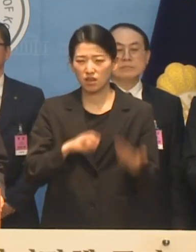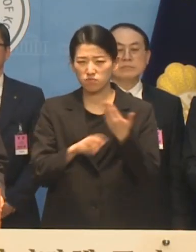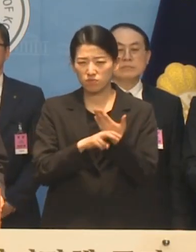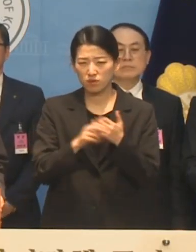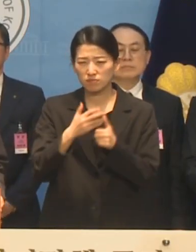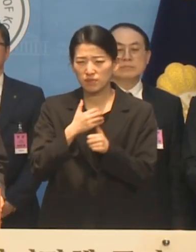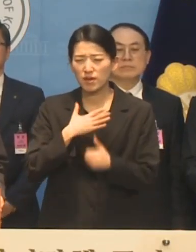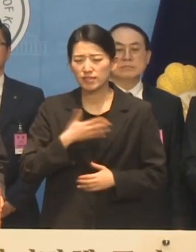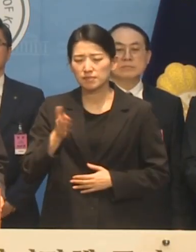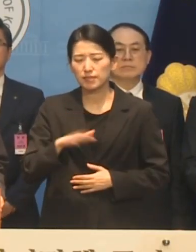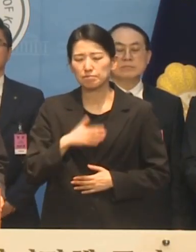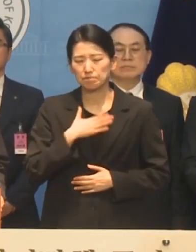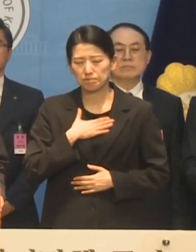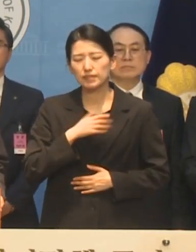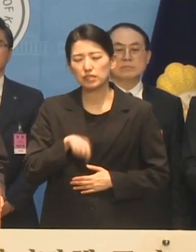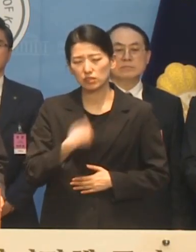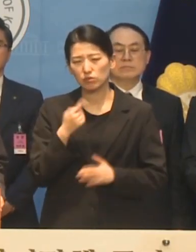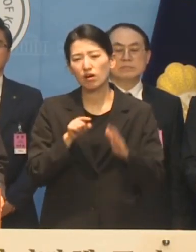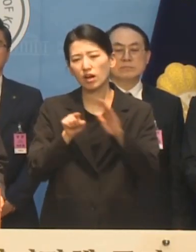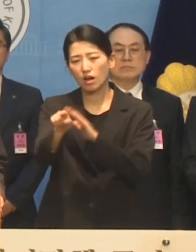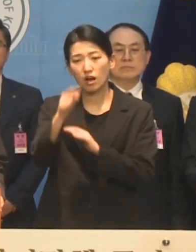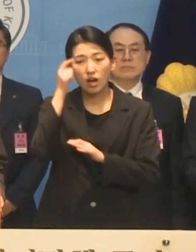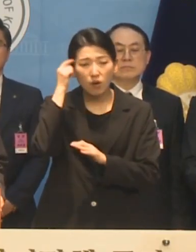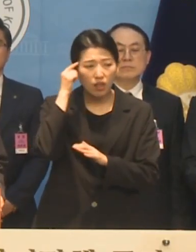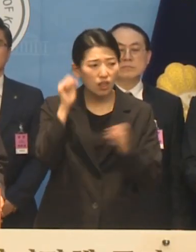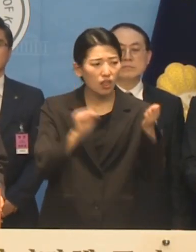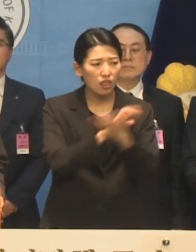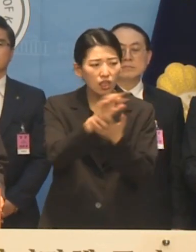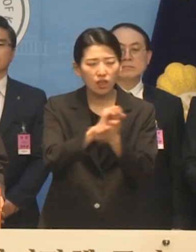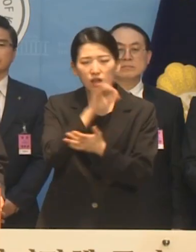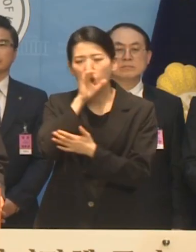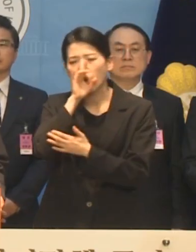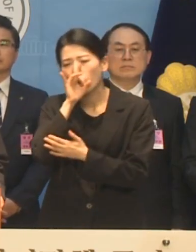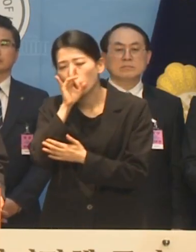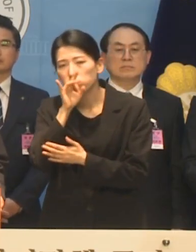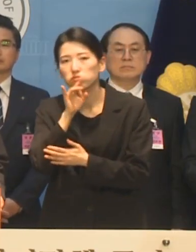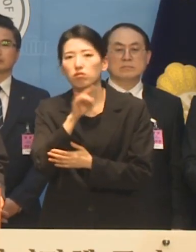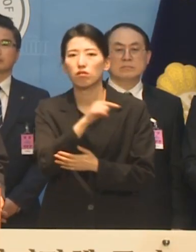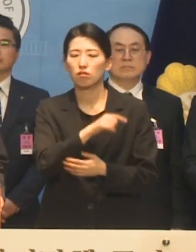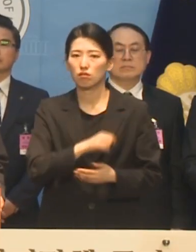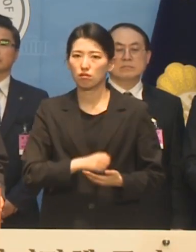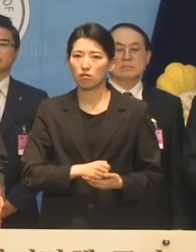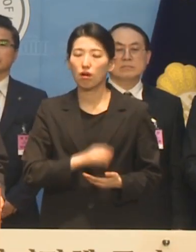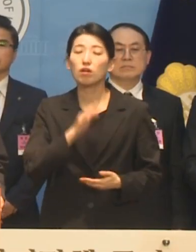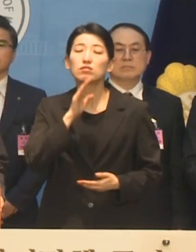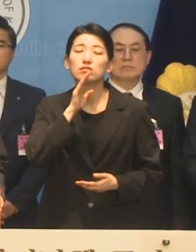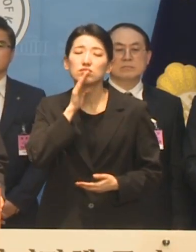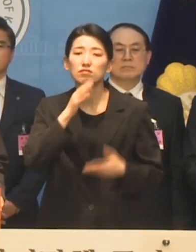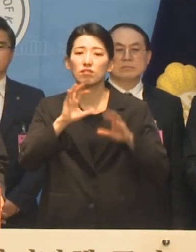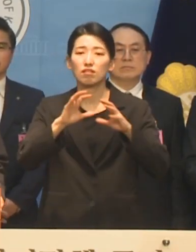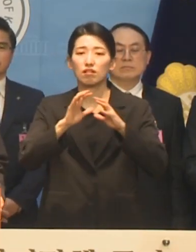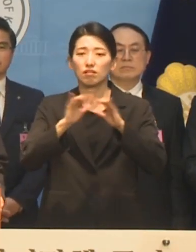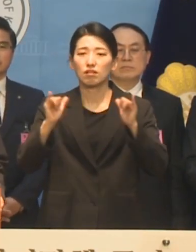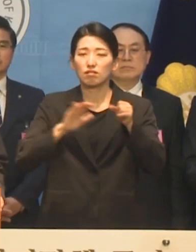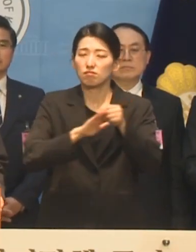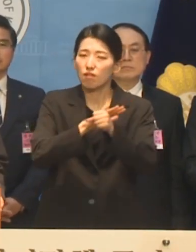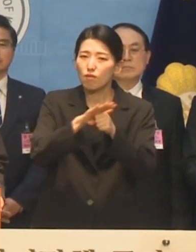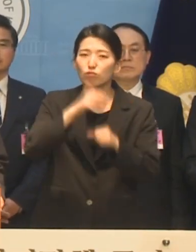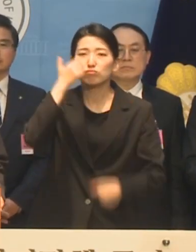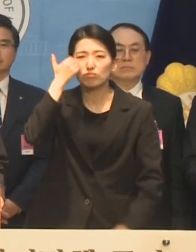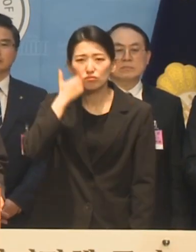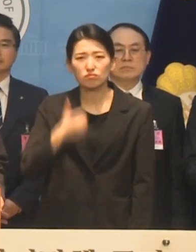자진 출두함으로써 유혈 사태를 면할 수 있었습니다. 누가 진정 국가와 국민을 위한